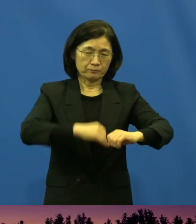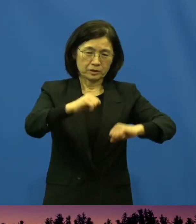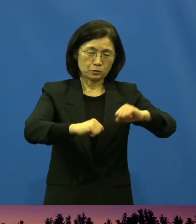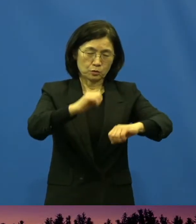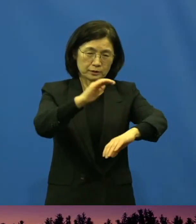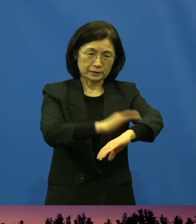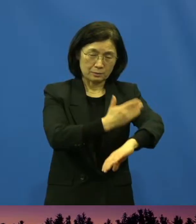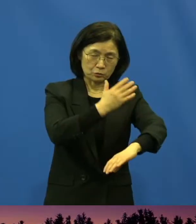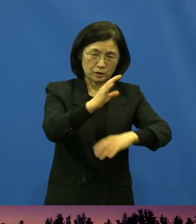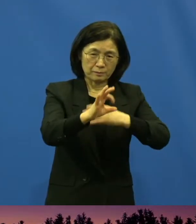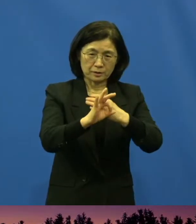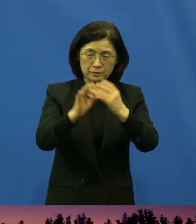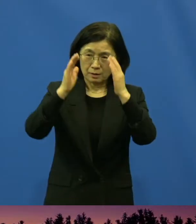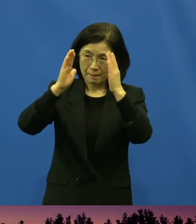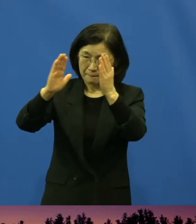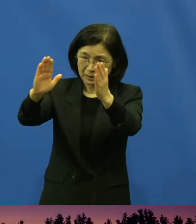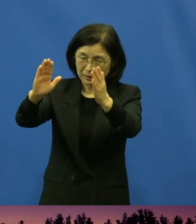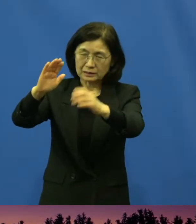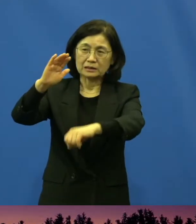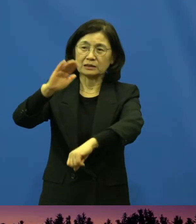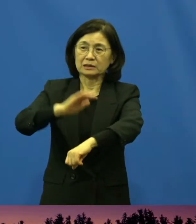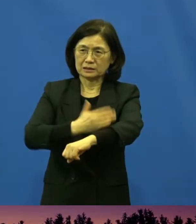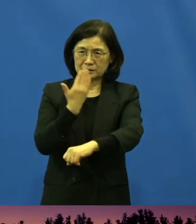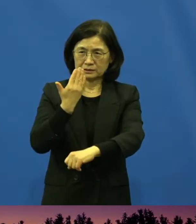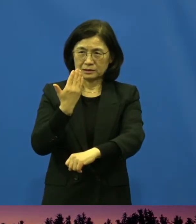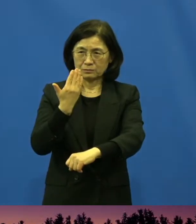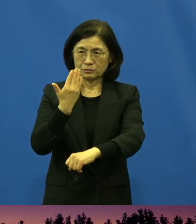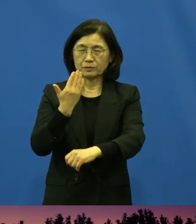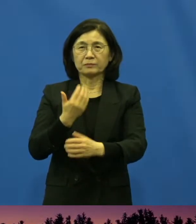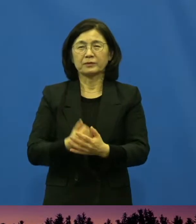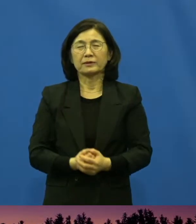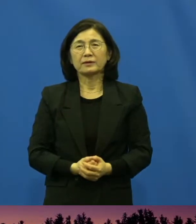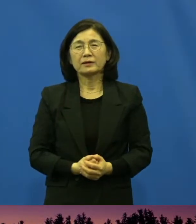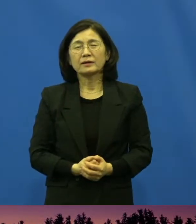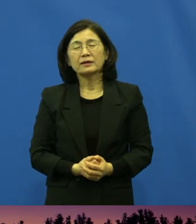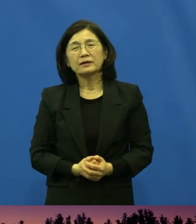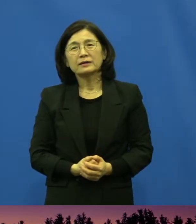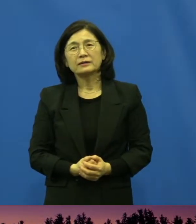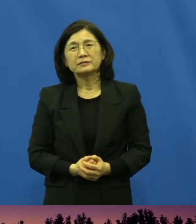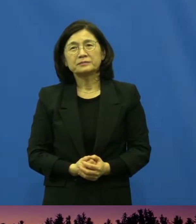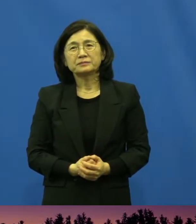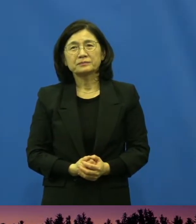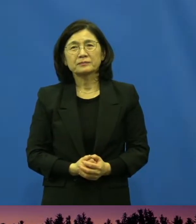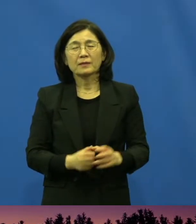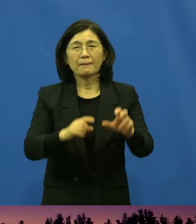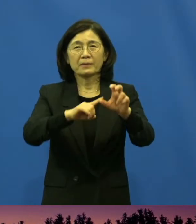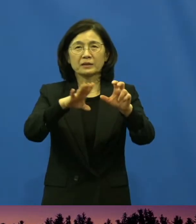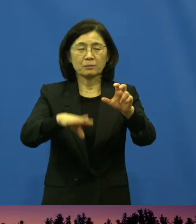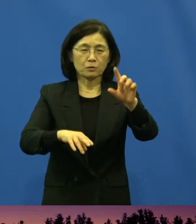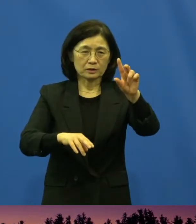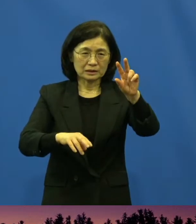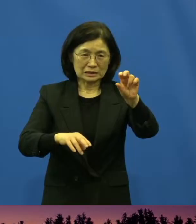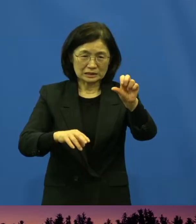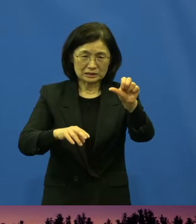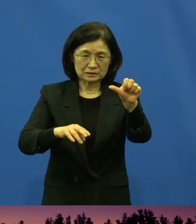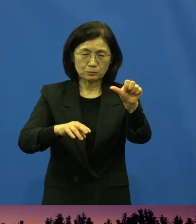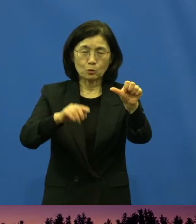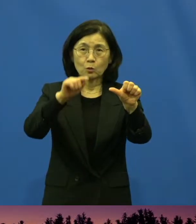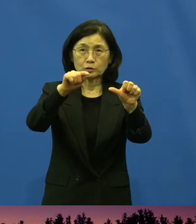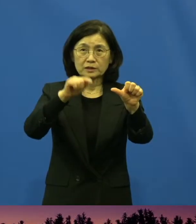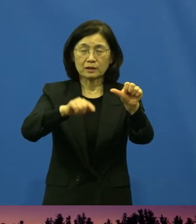잘못됐으면 바른 목표로 우리가 갈 수가 없는 거죠. 마태복음 25장의 달란트의 비유를